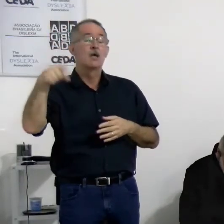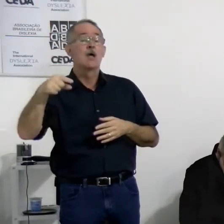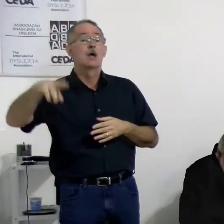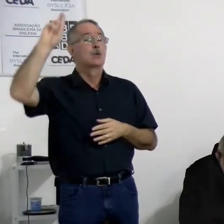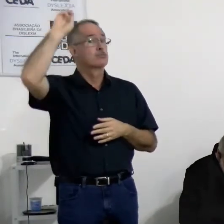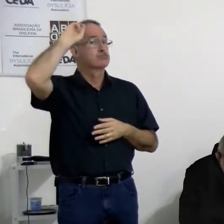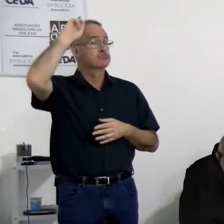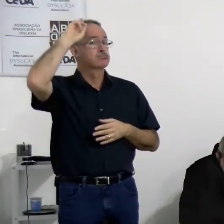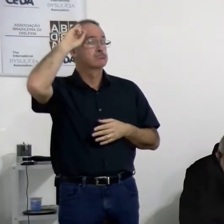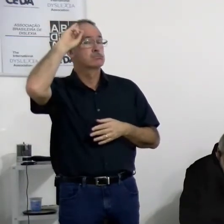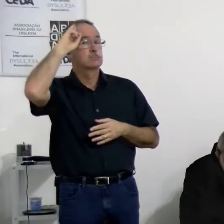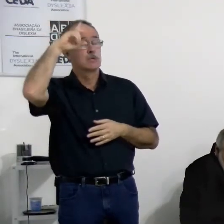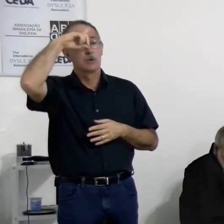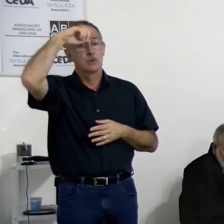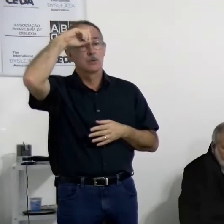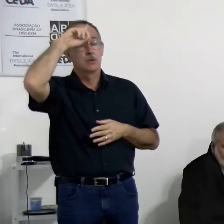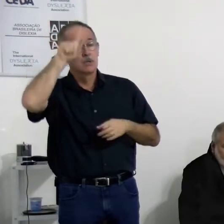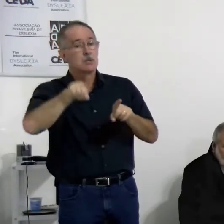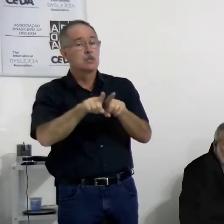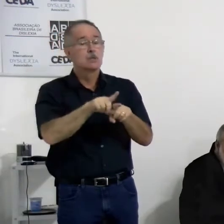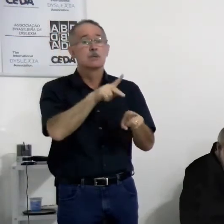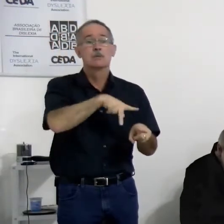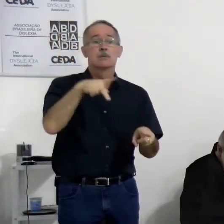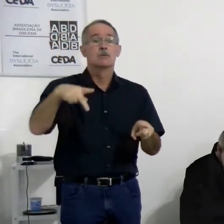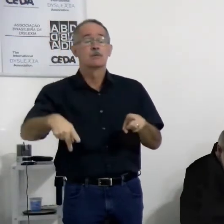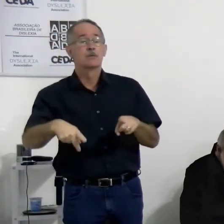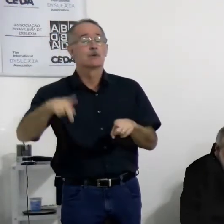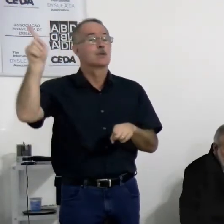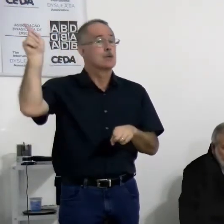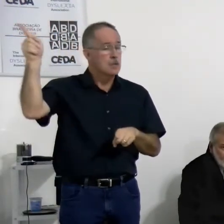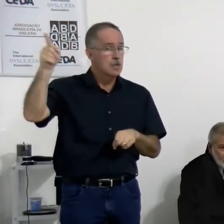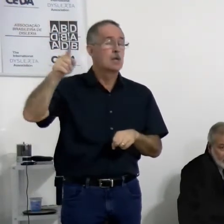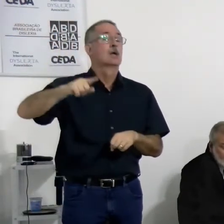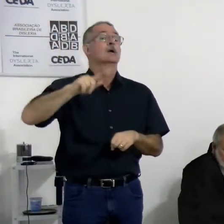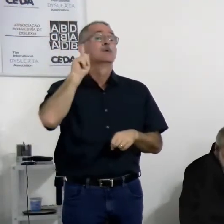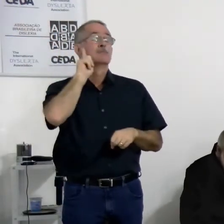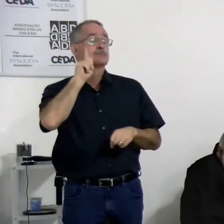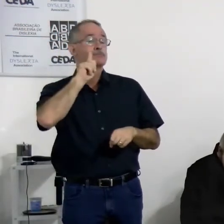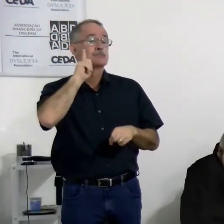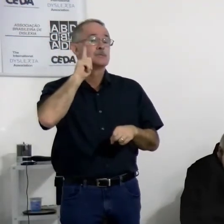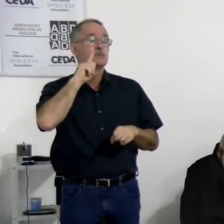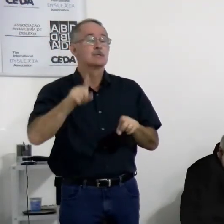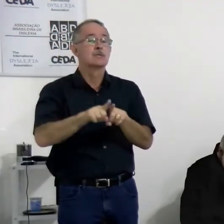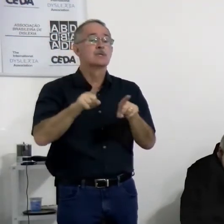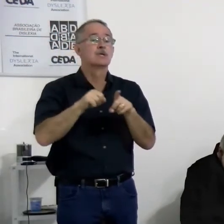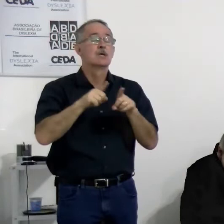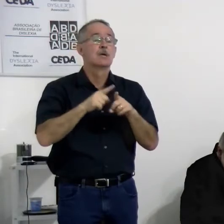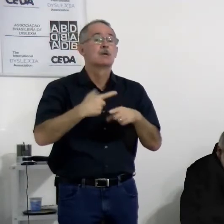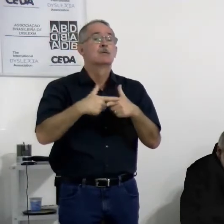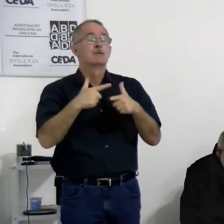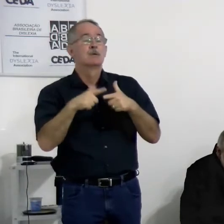supervisor clínico e professor no Departamento de Ciências da Educação e de Distúrbios da